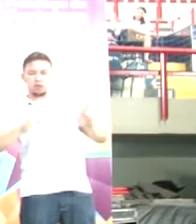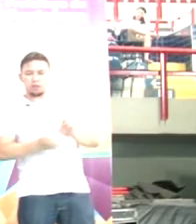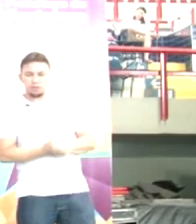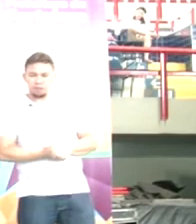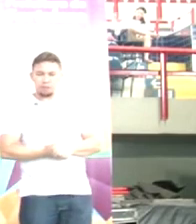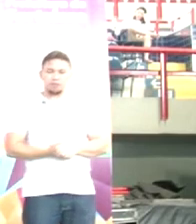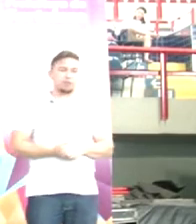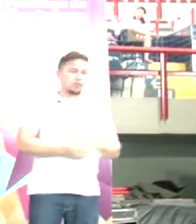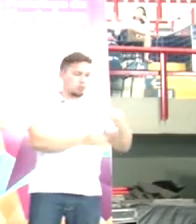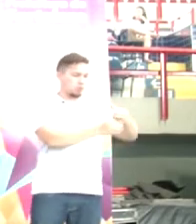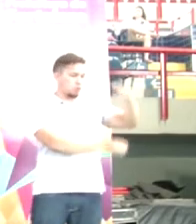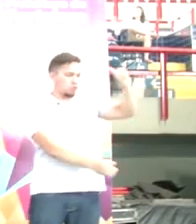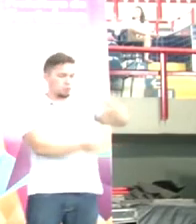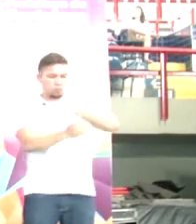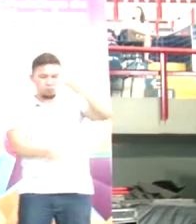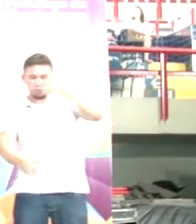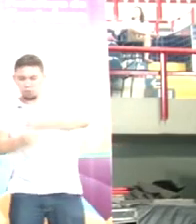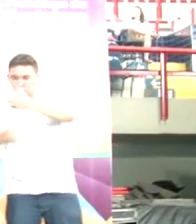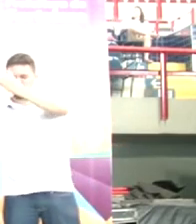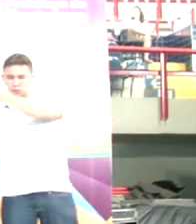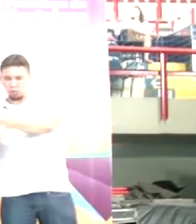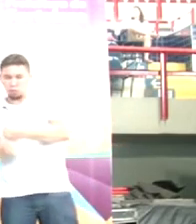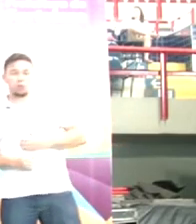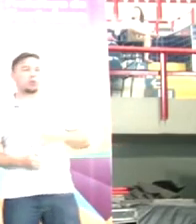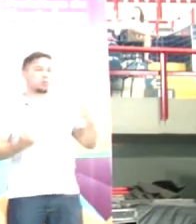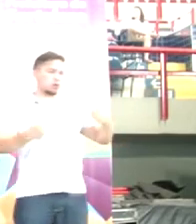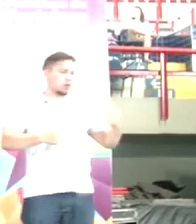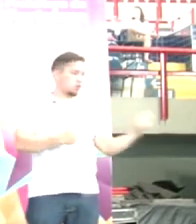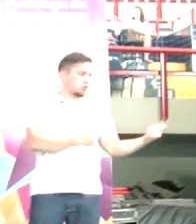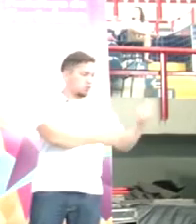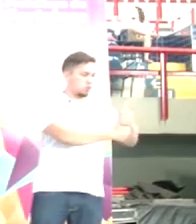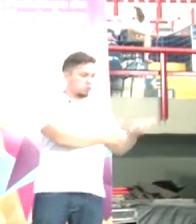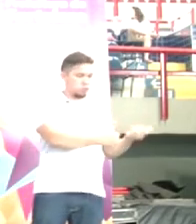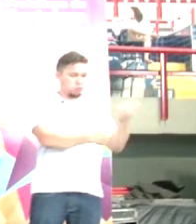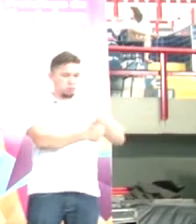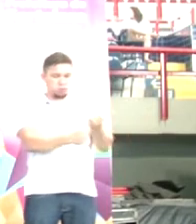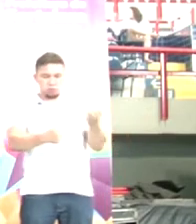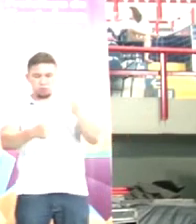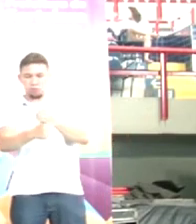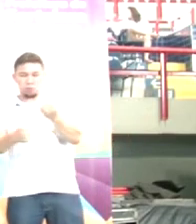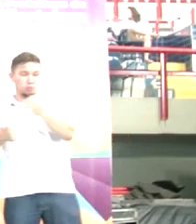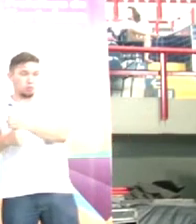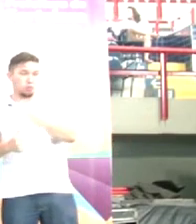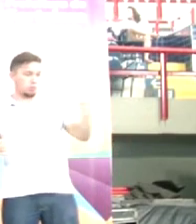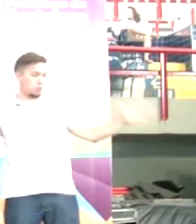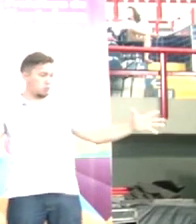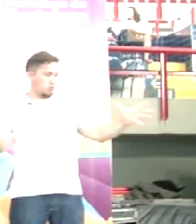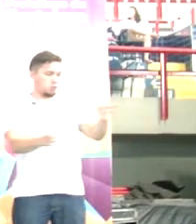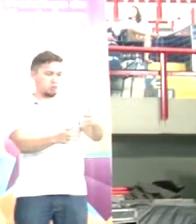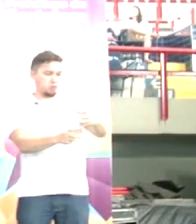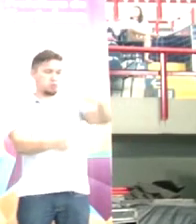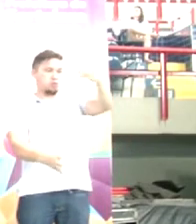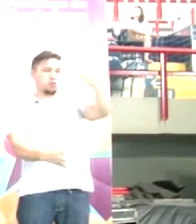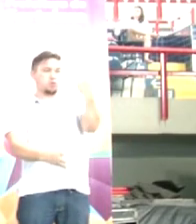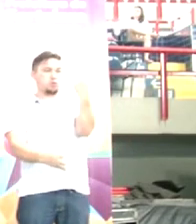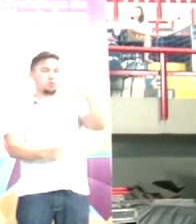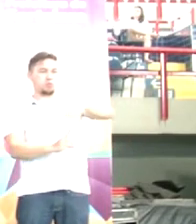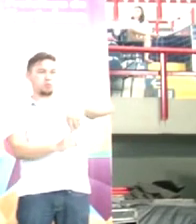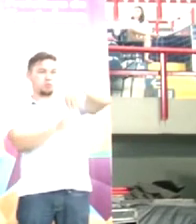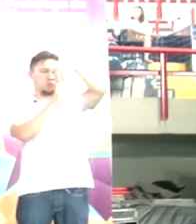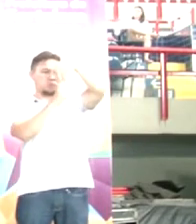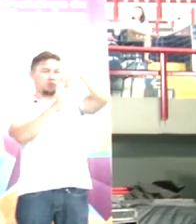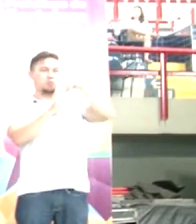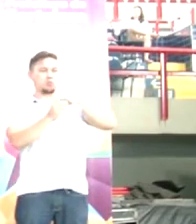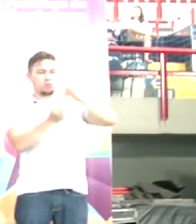cilíndricos devem ser substituídos por um único tubo, também cilíndrico, e de